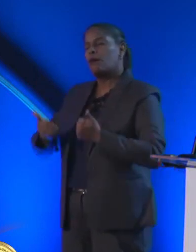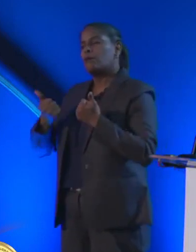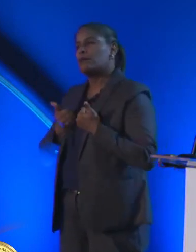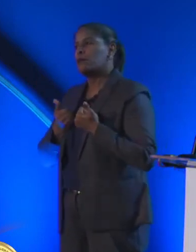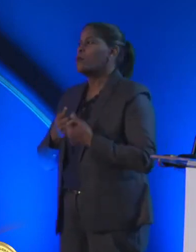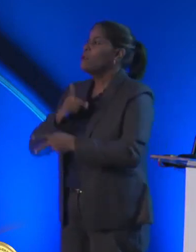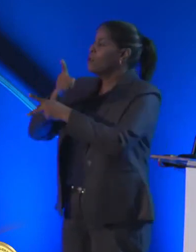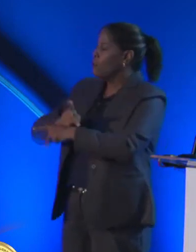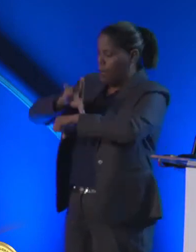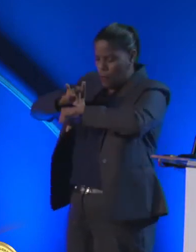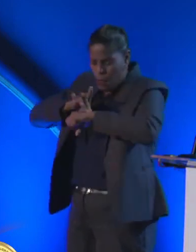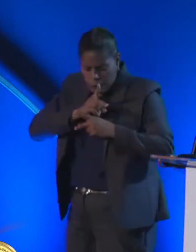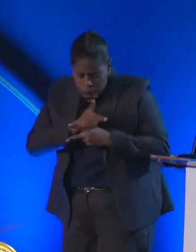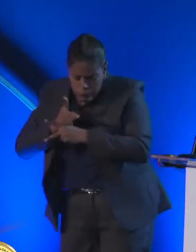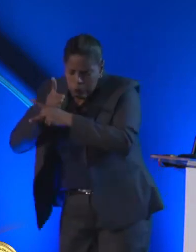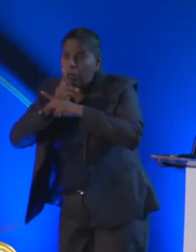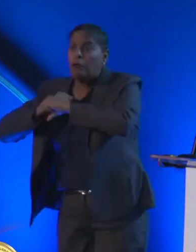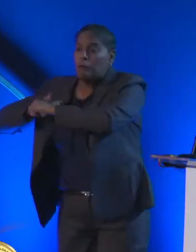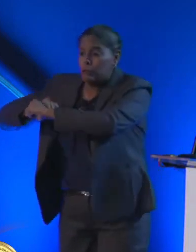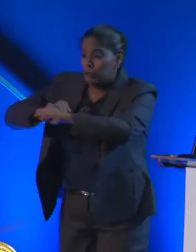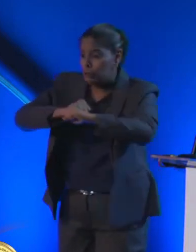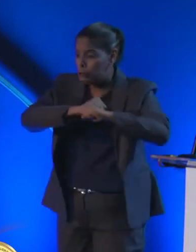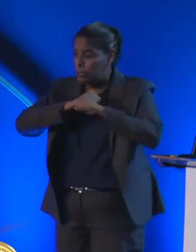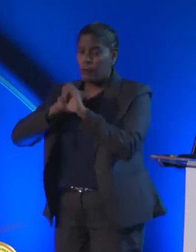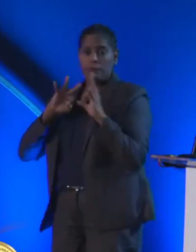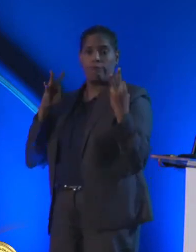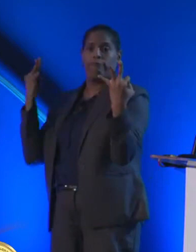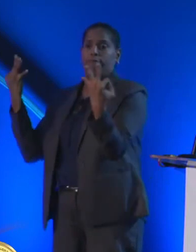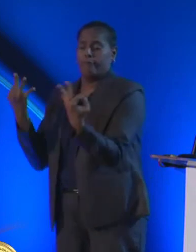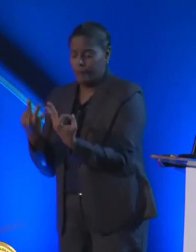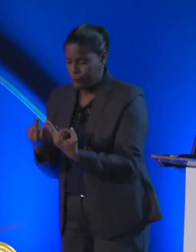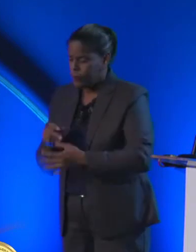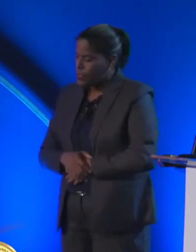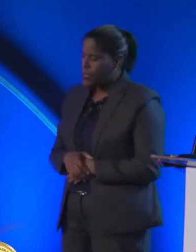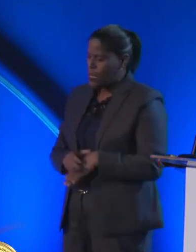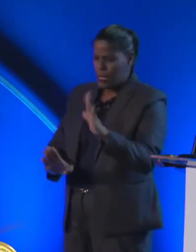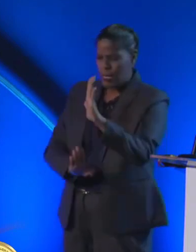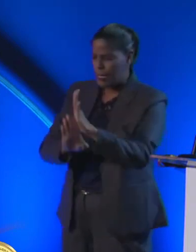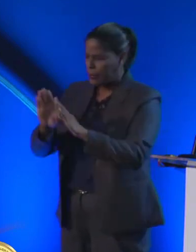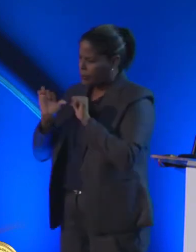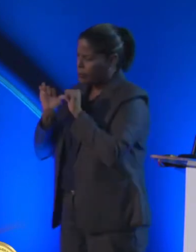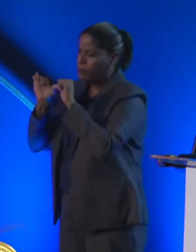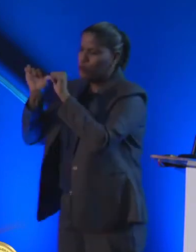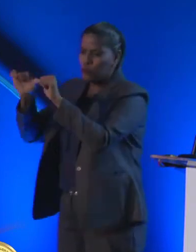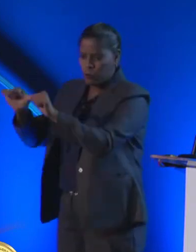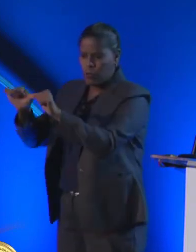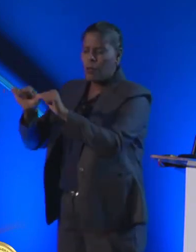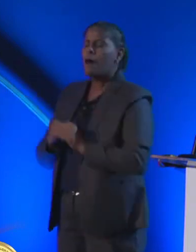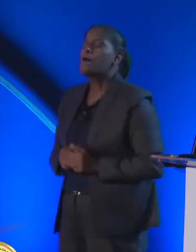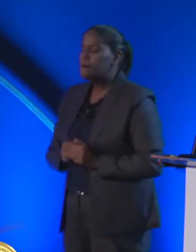cuidado del planeta la seguridad de las familias el desarrollo sostenible el